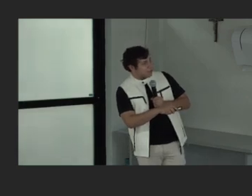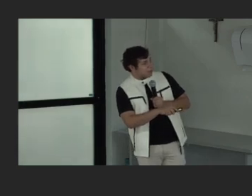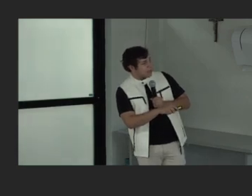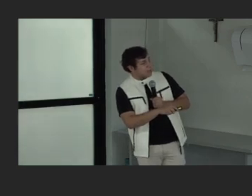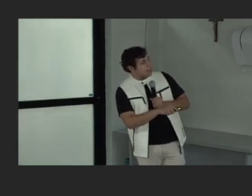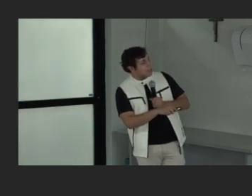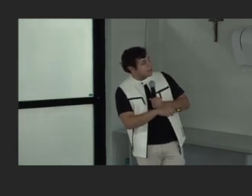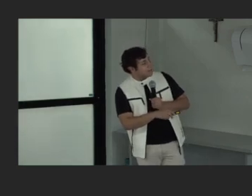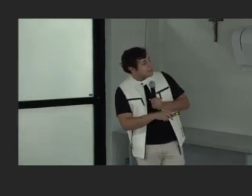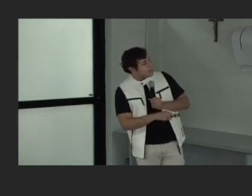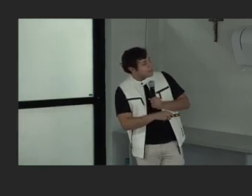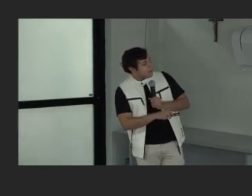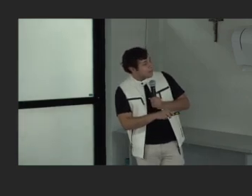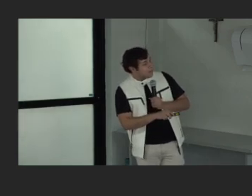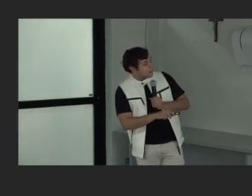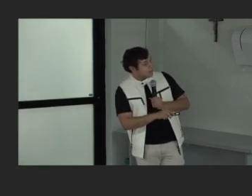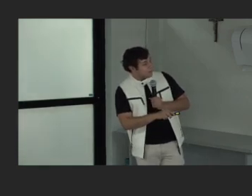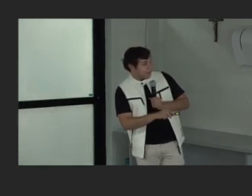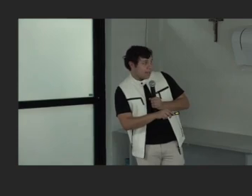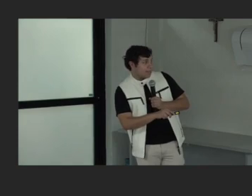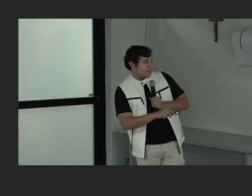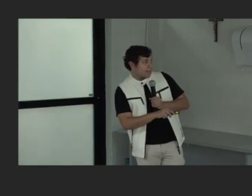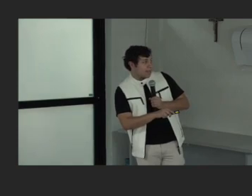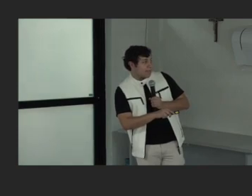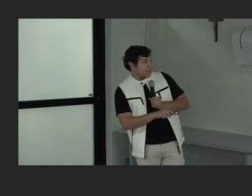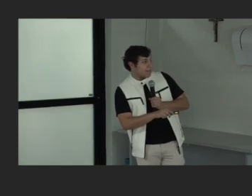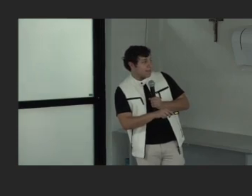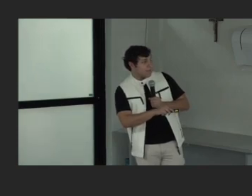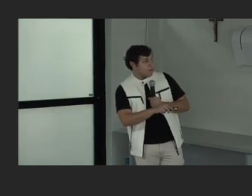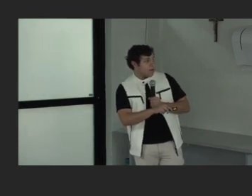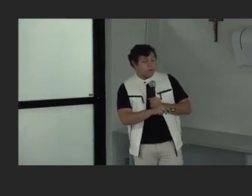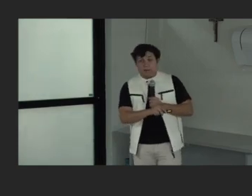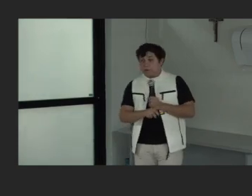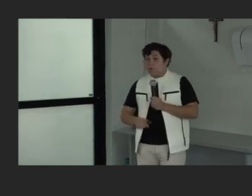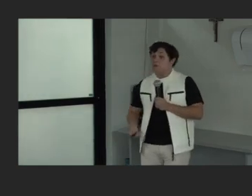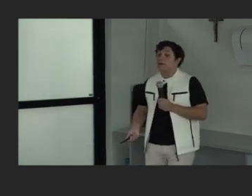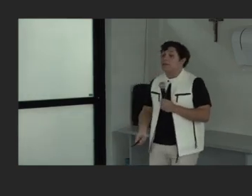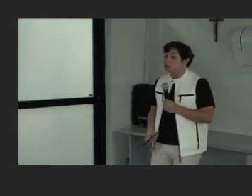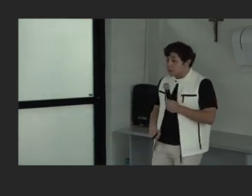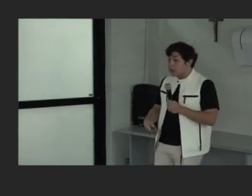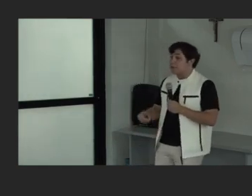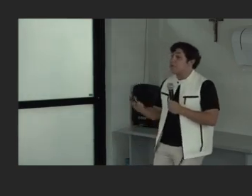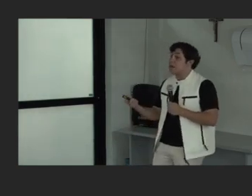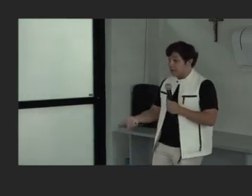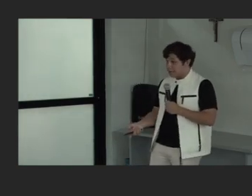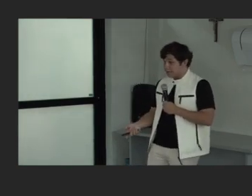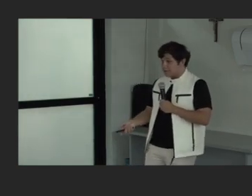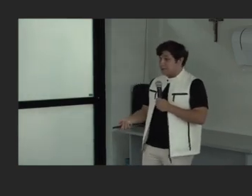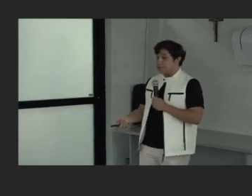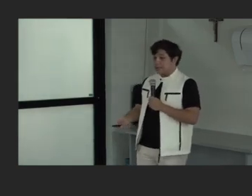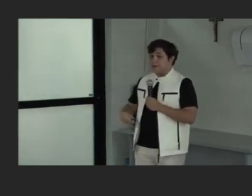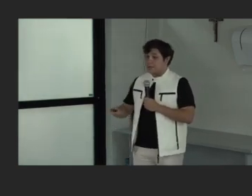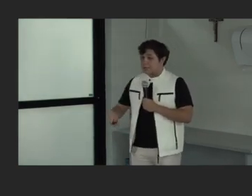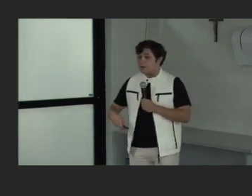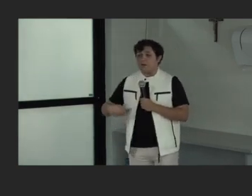vienen aquí arriba, también tiene gramática y vocabulario como cualquier otra lengua oral. ¿Sí? Gramática,